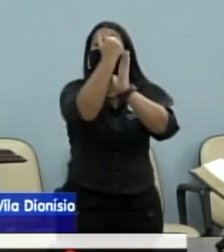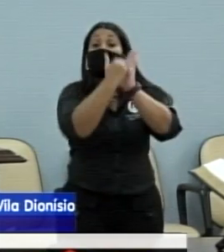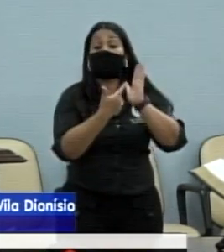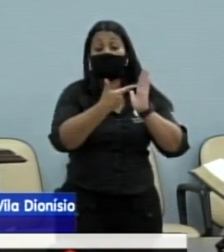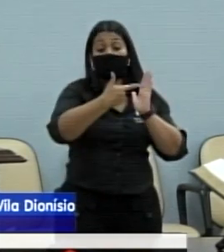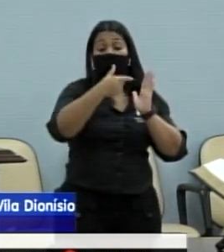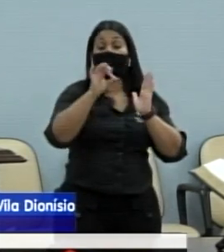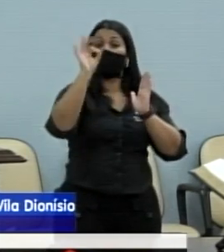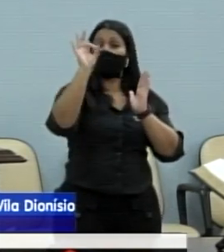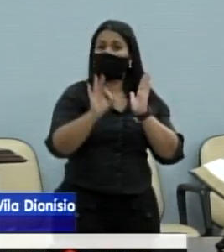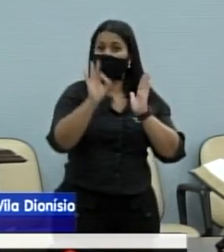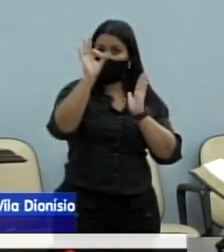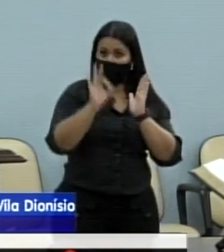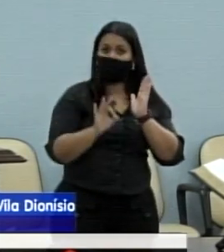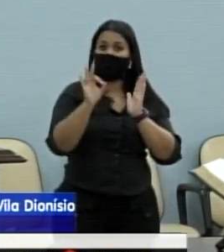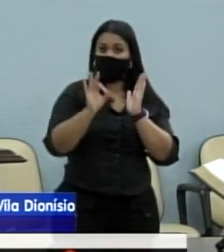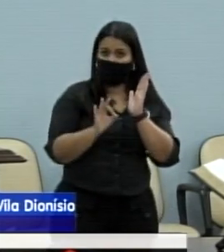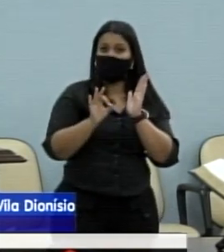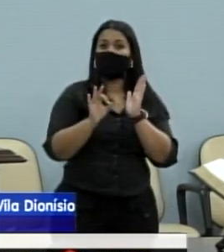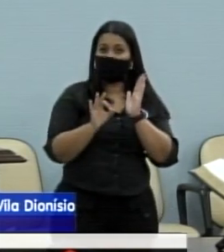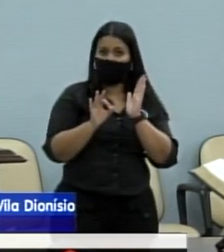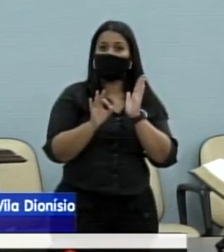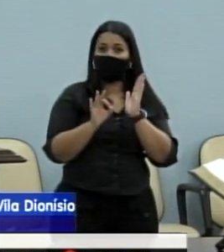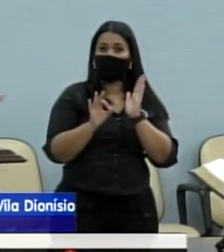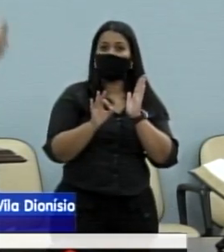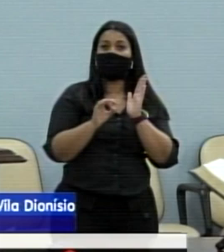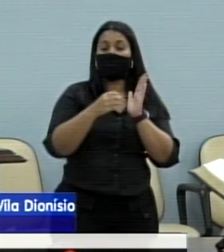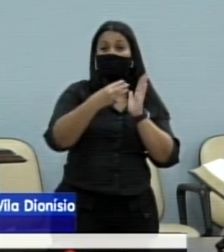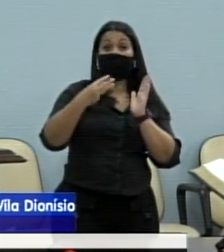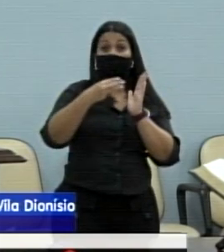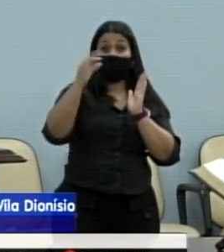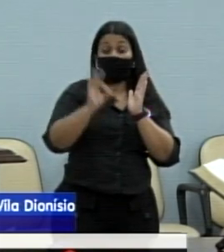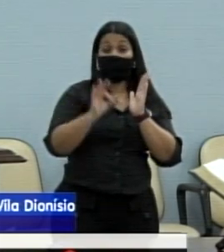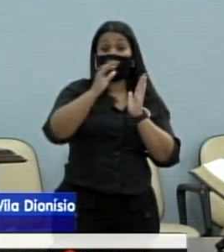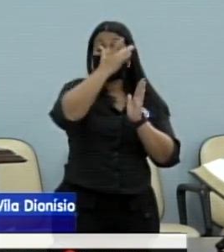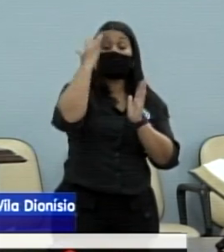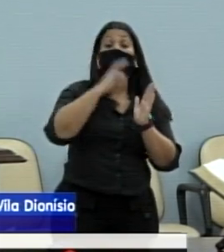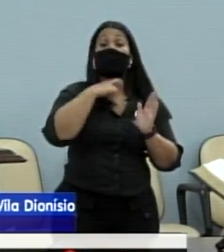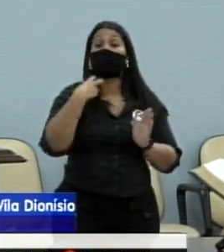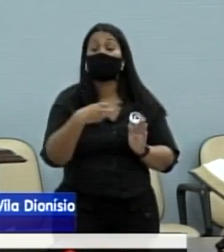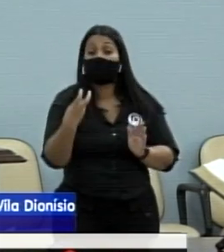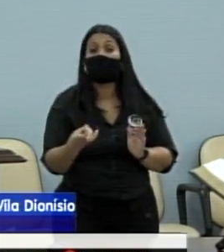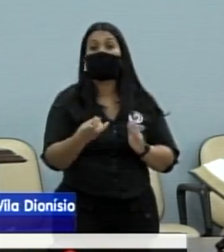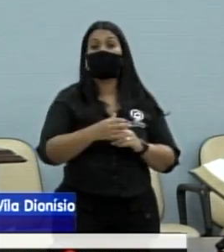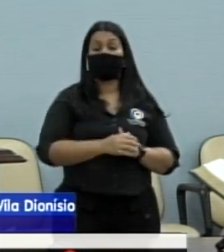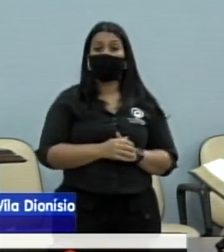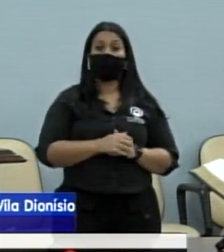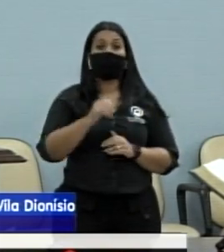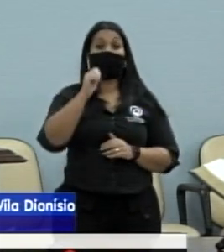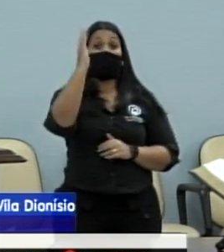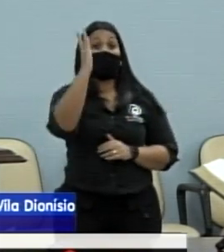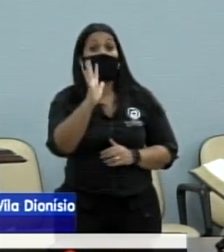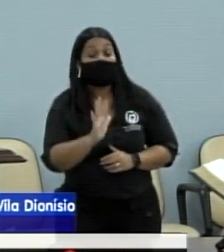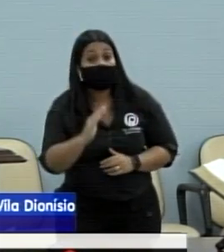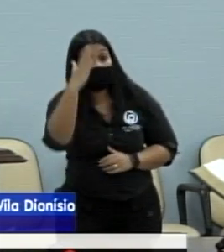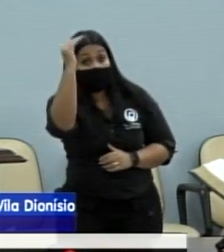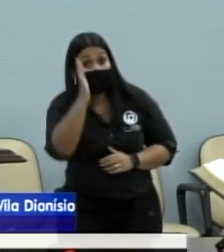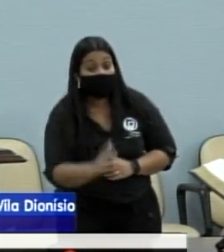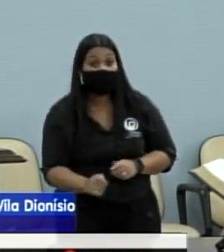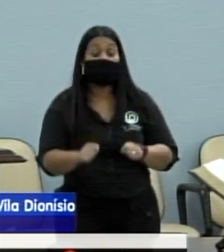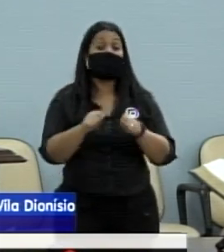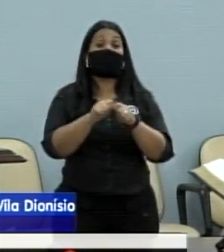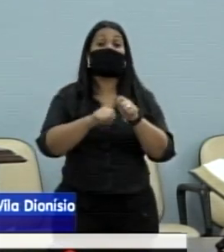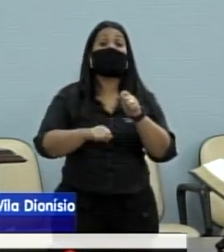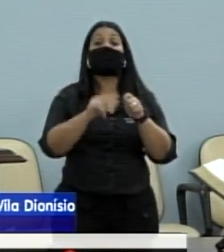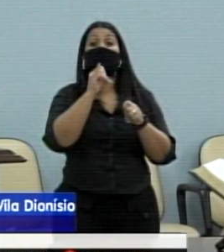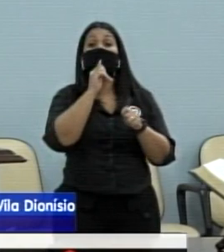de casos, né, e de 33% no número de mortes. Queda maior que Rio Preto. Brasil não fez lei